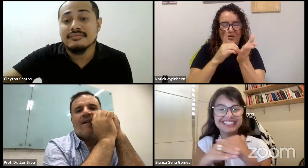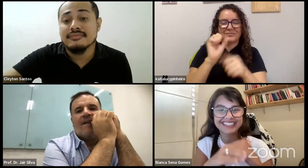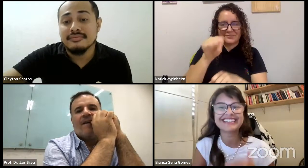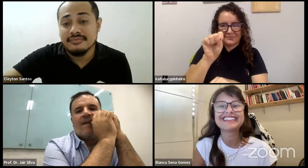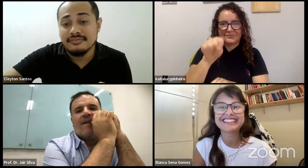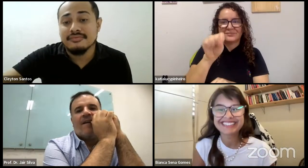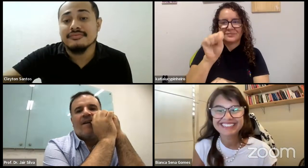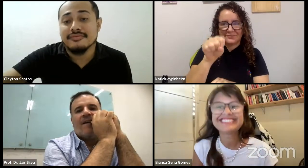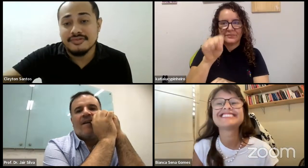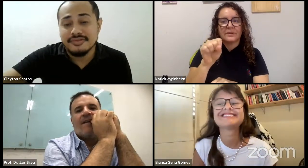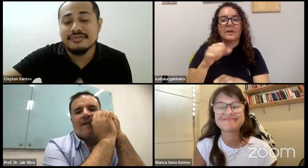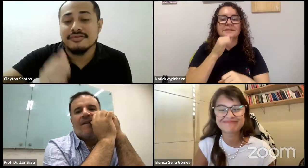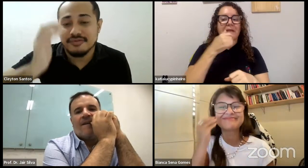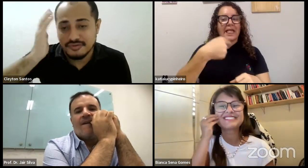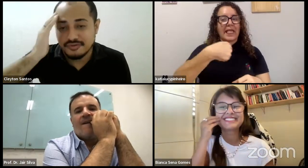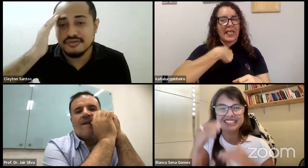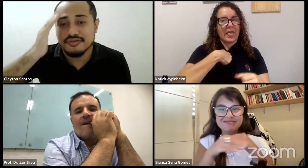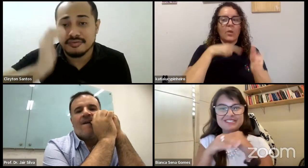tá diverso.